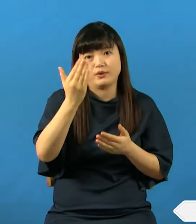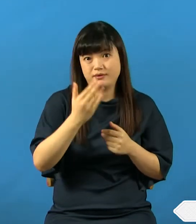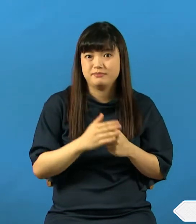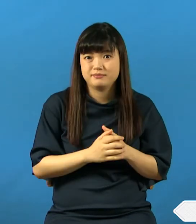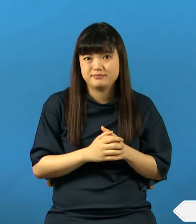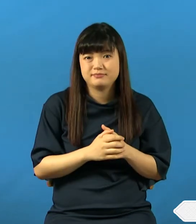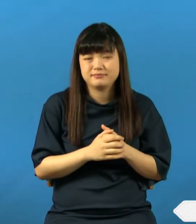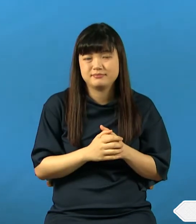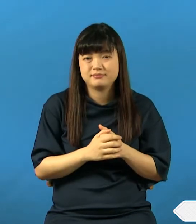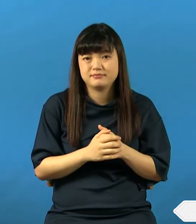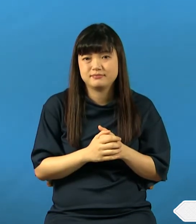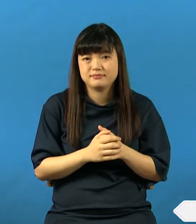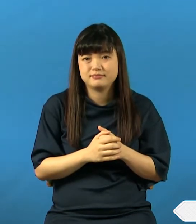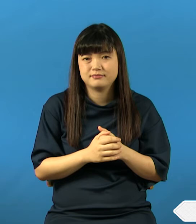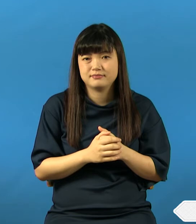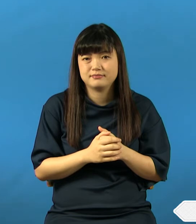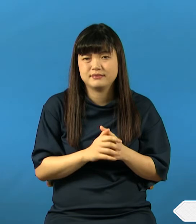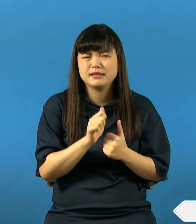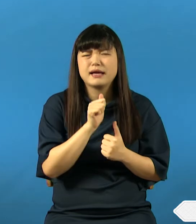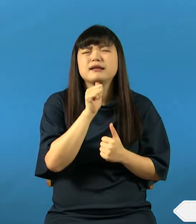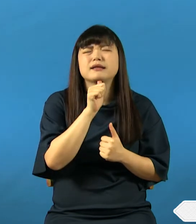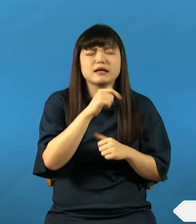심령이 되어야 한다는 말입니다.